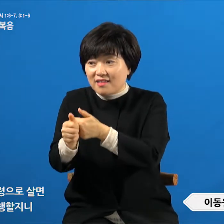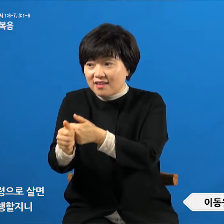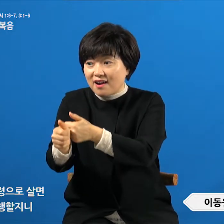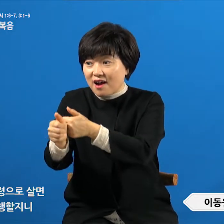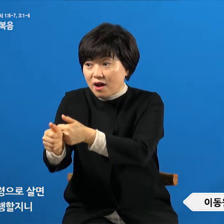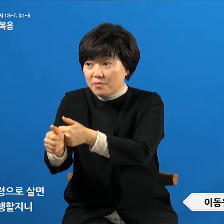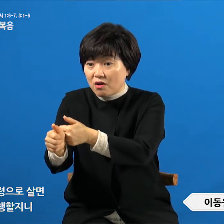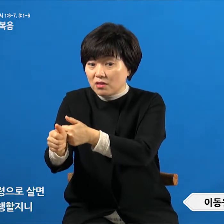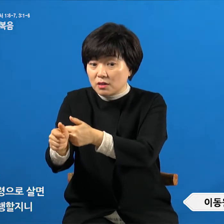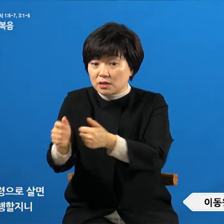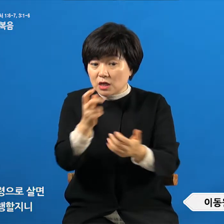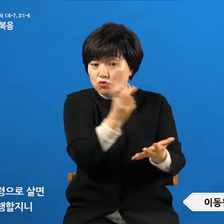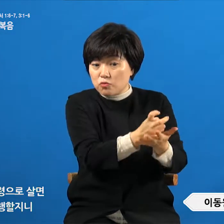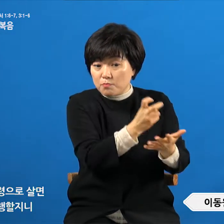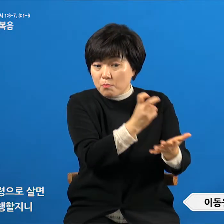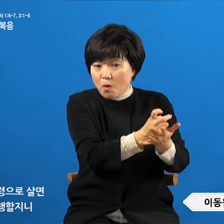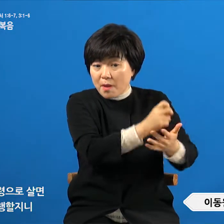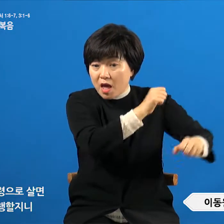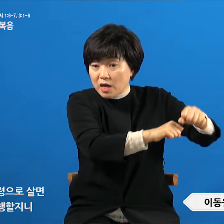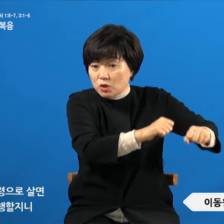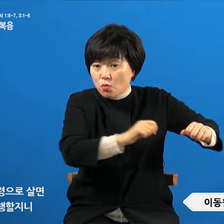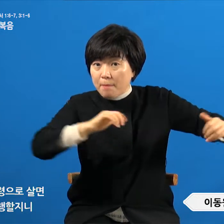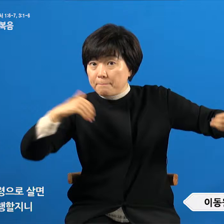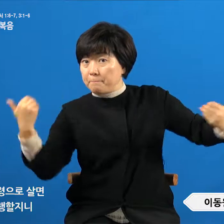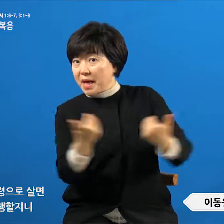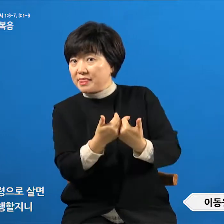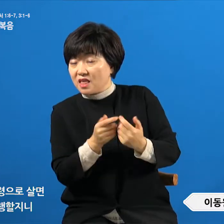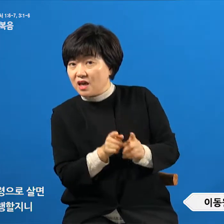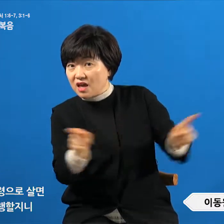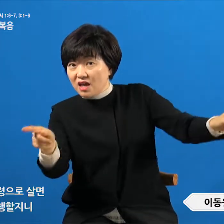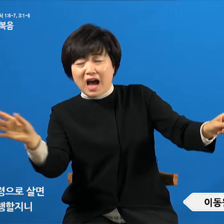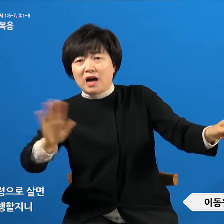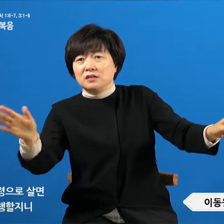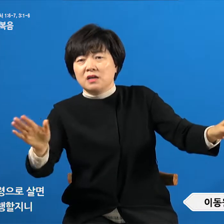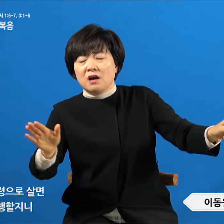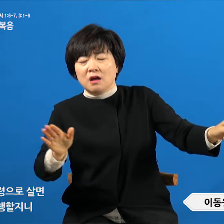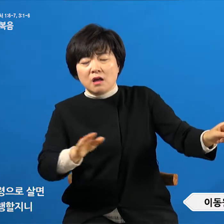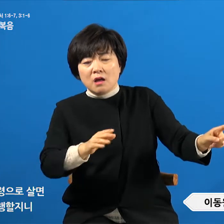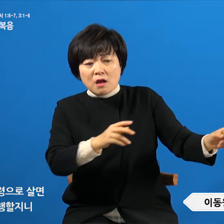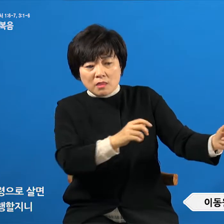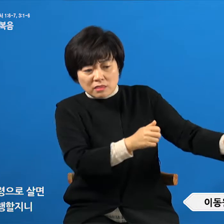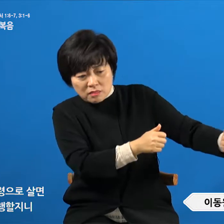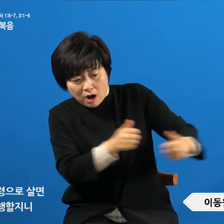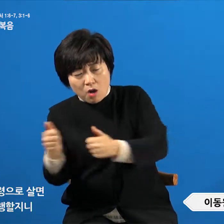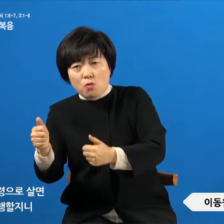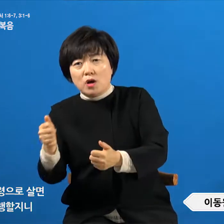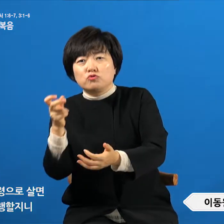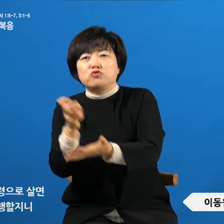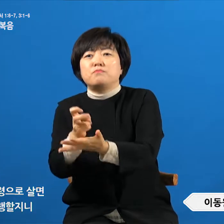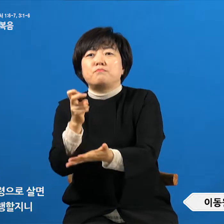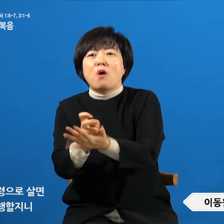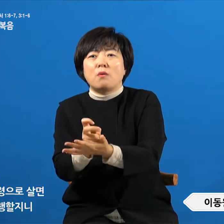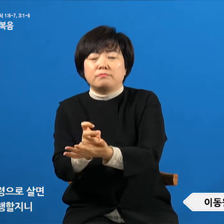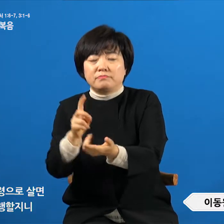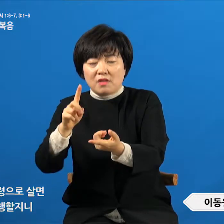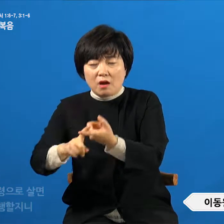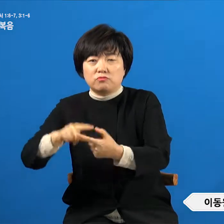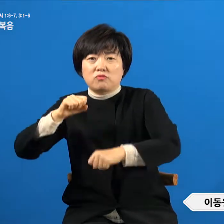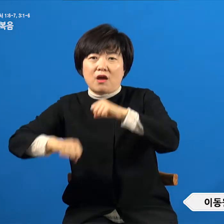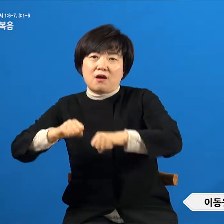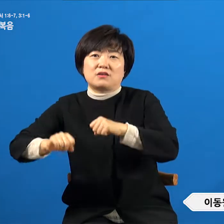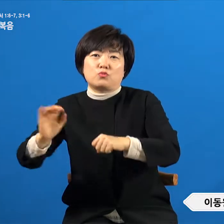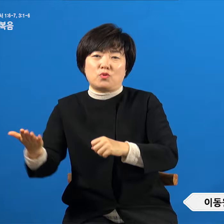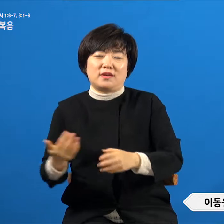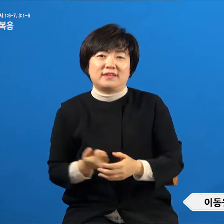율법과 반대가 아니라 이 말이에요. 율법을 이루게 된다 이 말이에요. 자, 그것을 문자 그대로 바울이